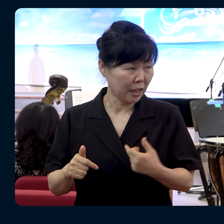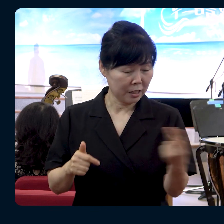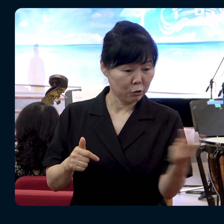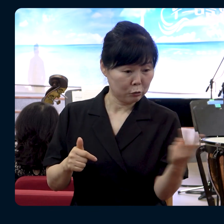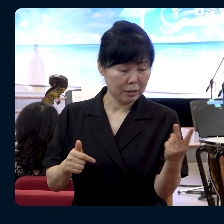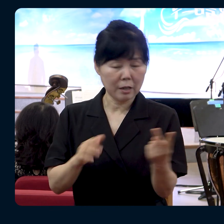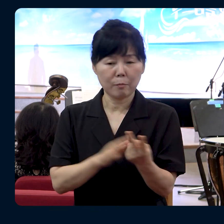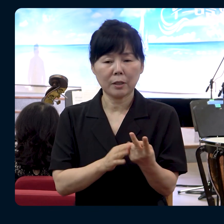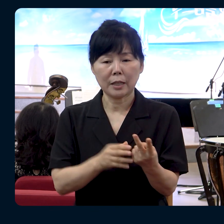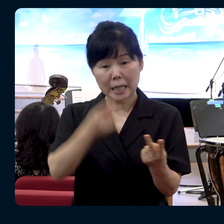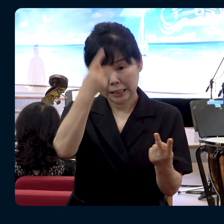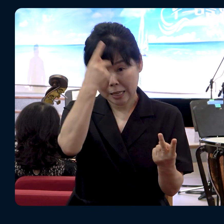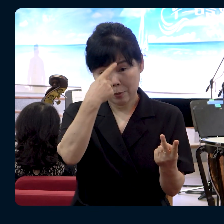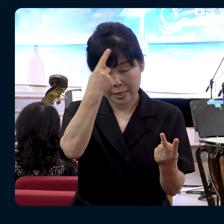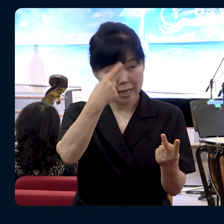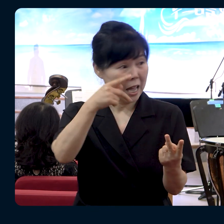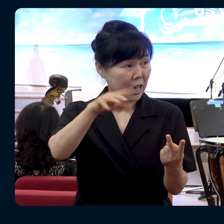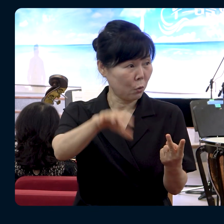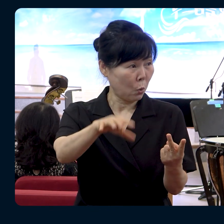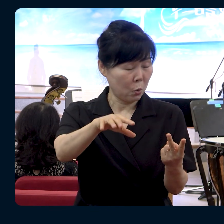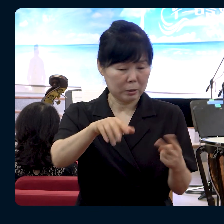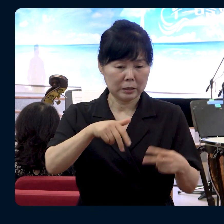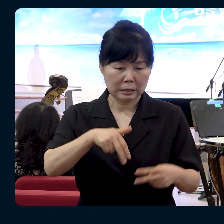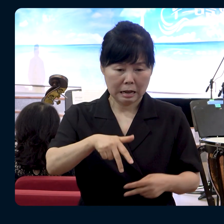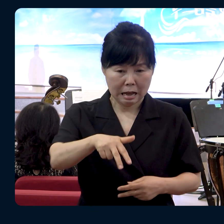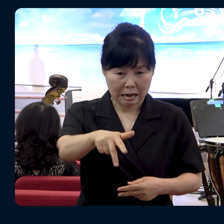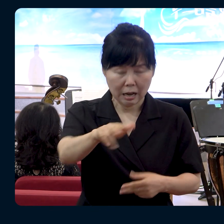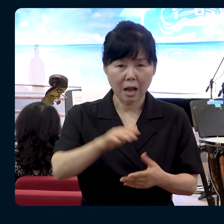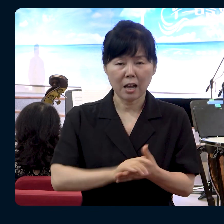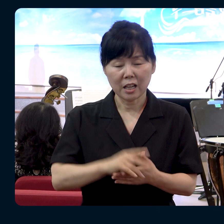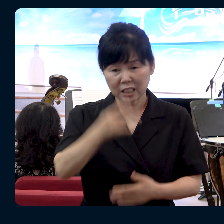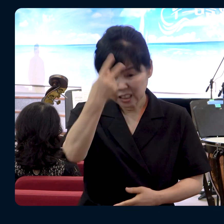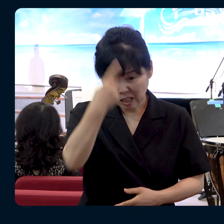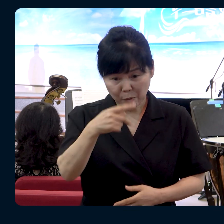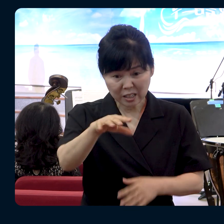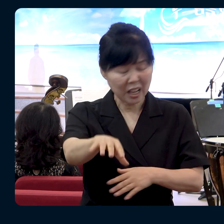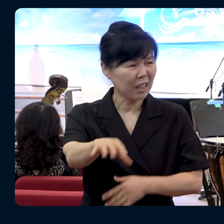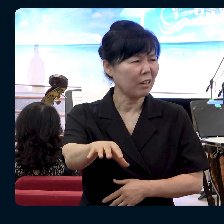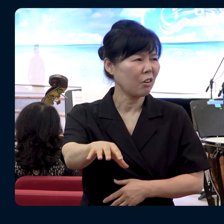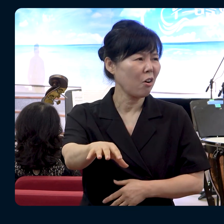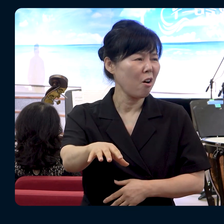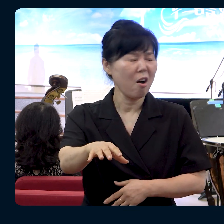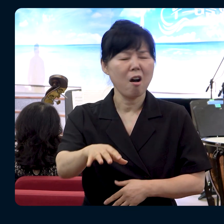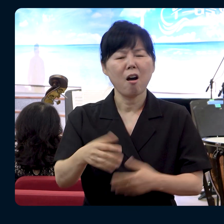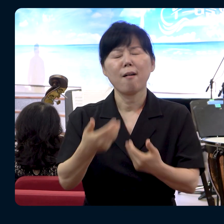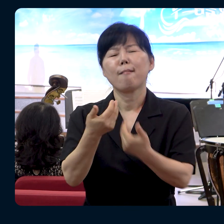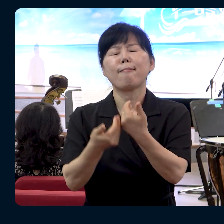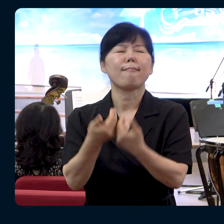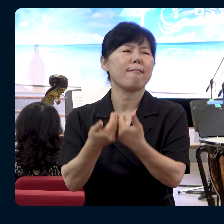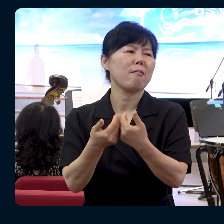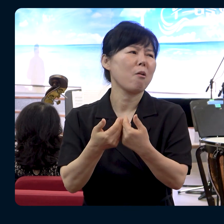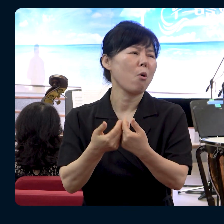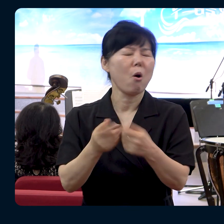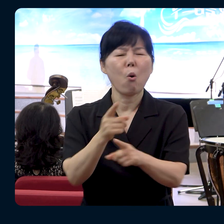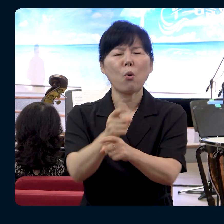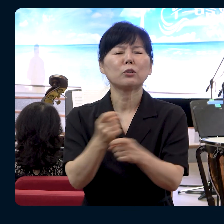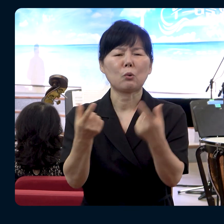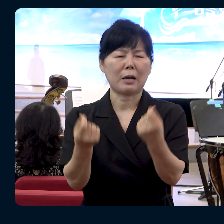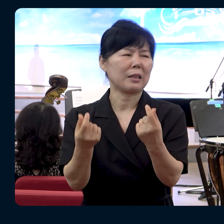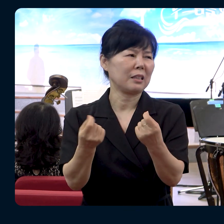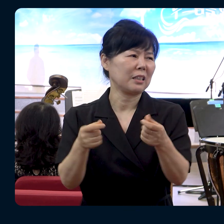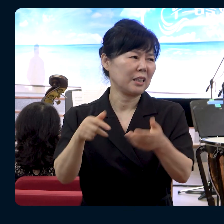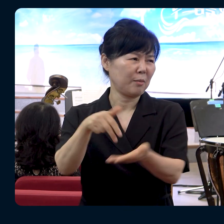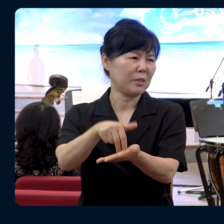땅은 유대인들과 사마리아인들은 늘 원수 같은 존재였어 가지고, 사마리아인들이 예수님의